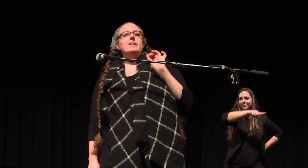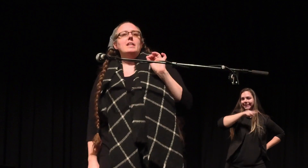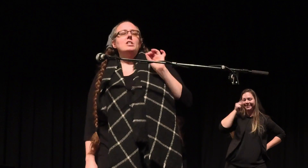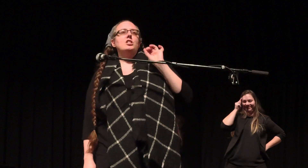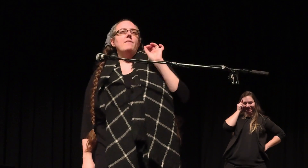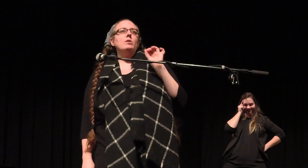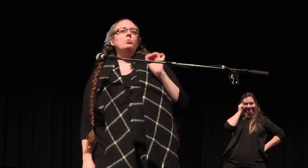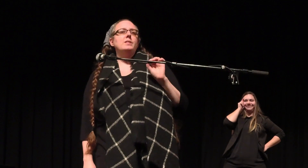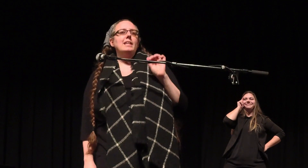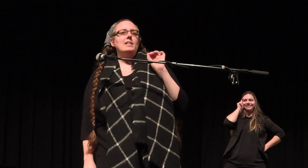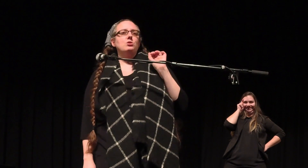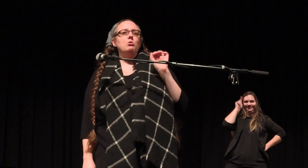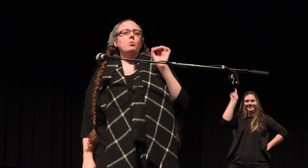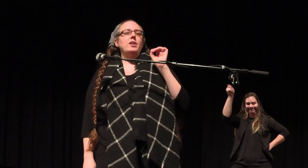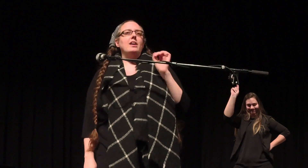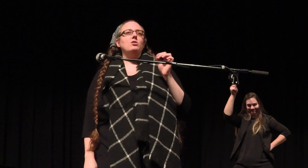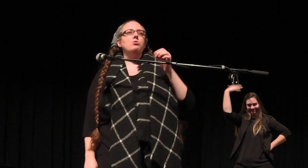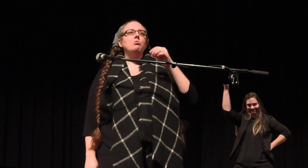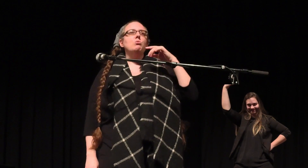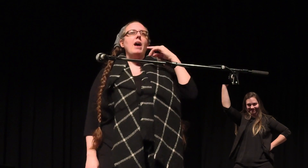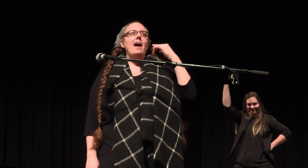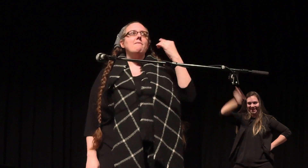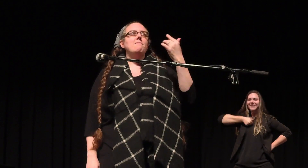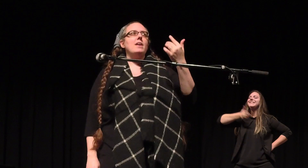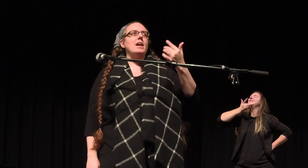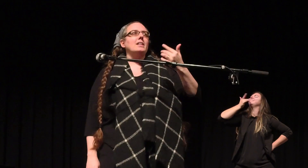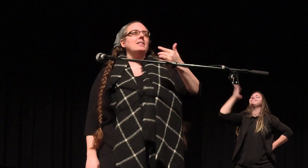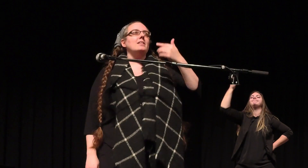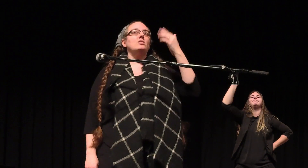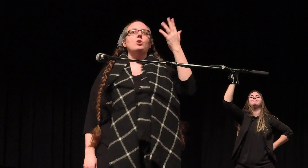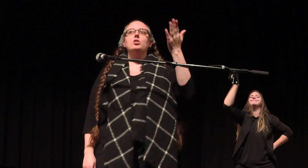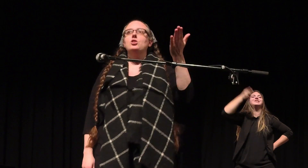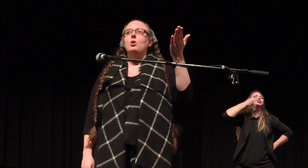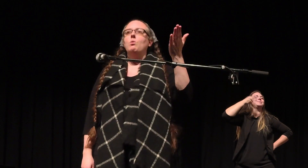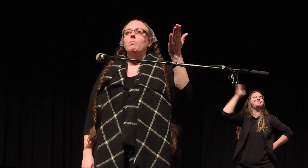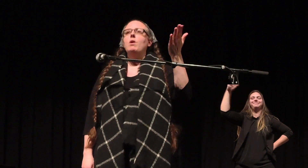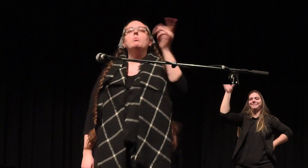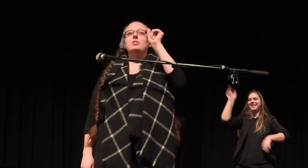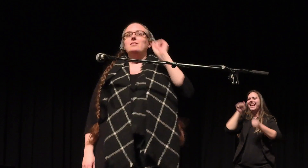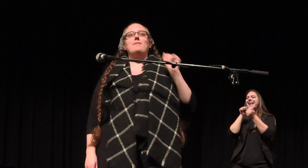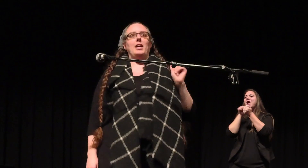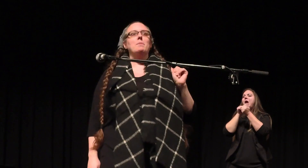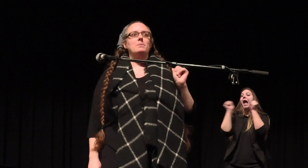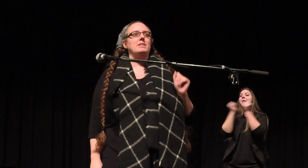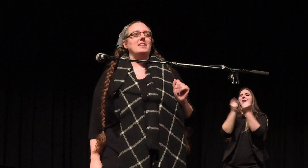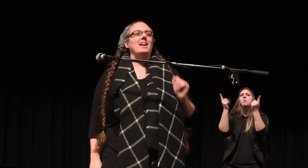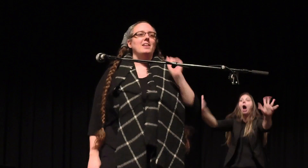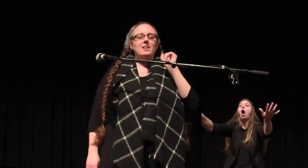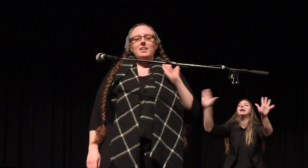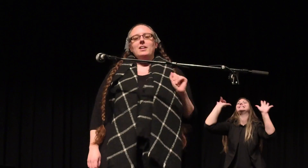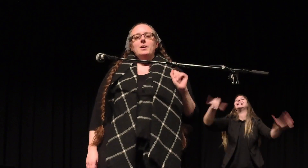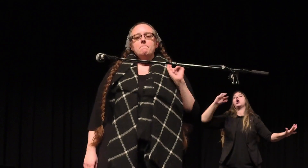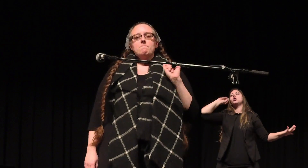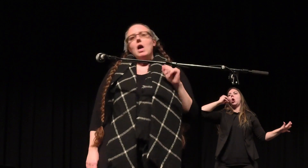un moment donné, j'avais goûté de la soupe aux cailloux avec des oignons. Ah oui, ça, c'était vraiment